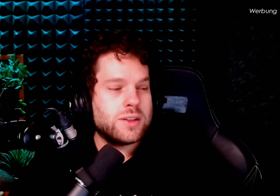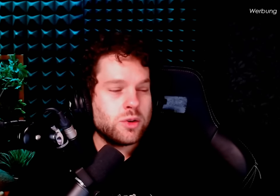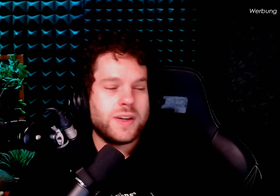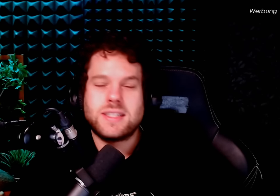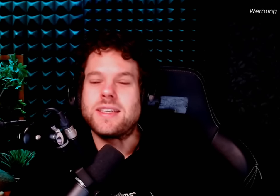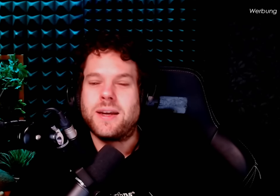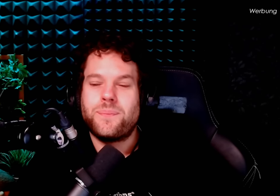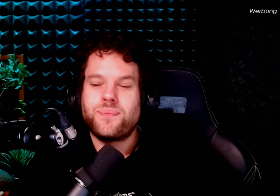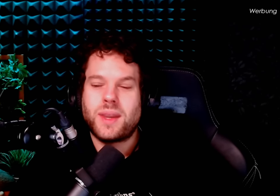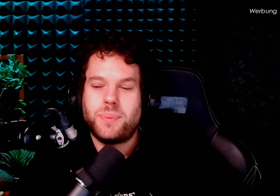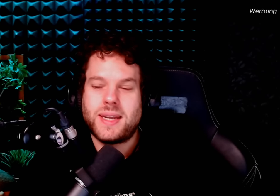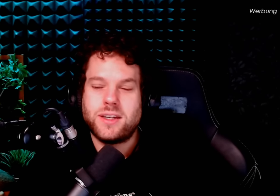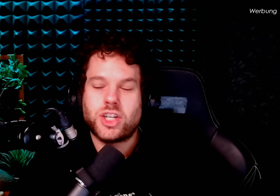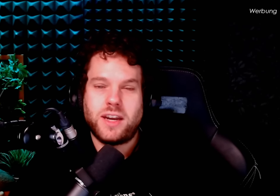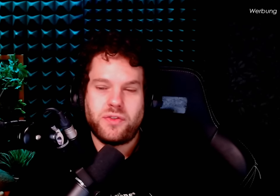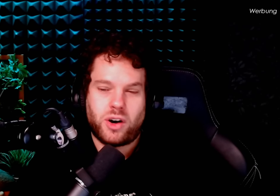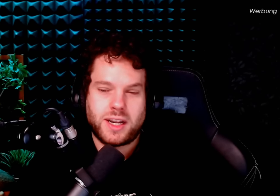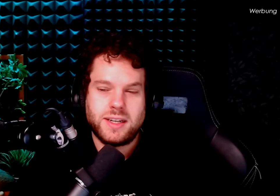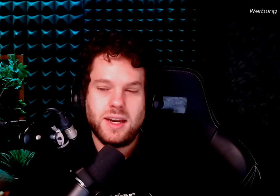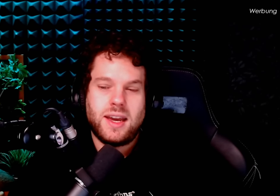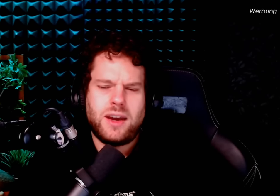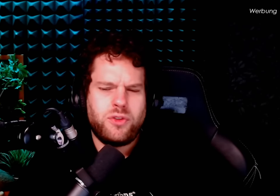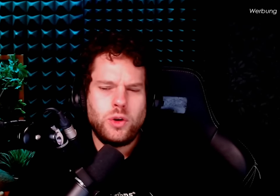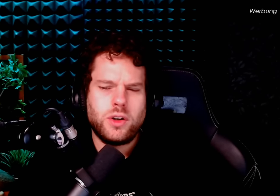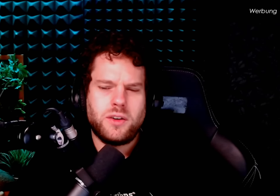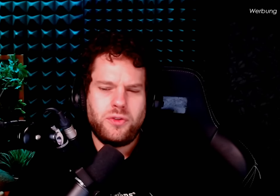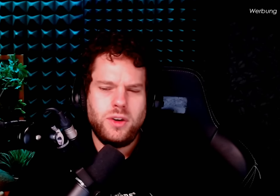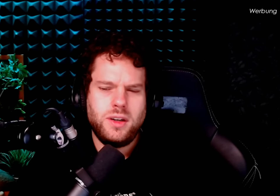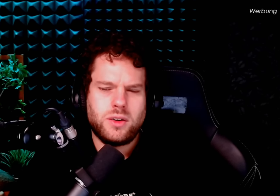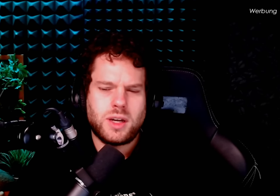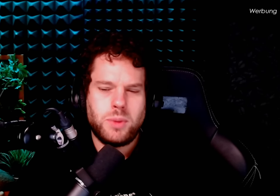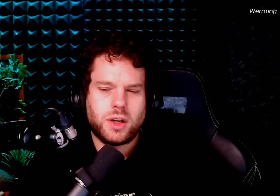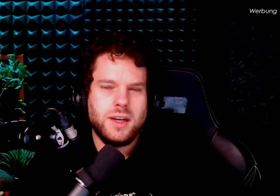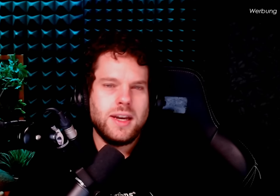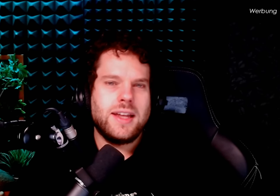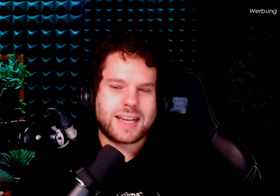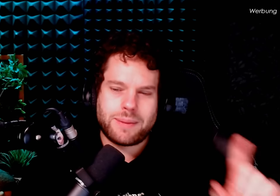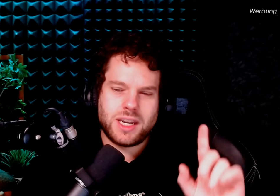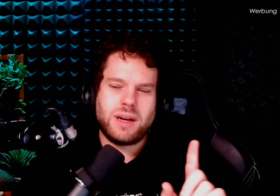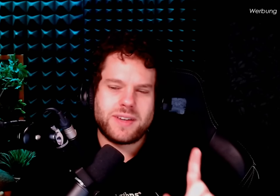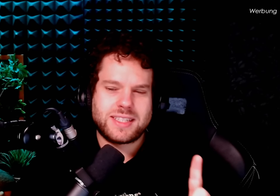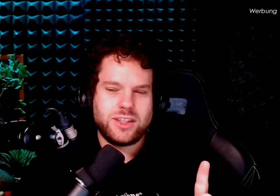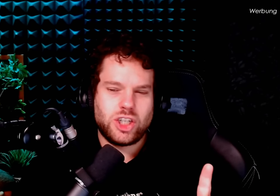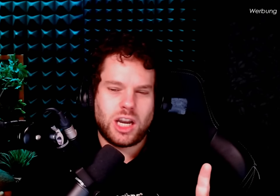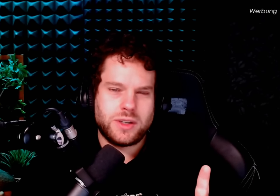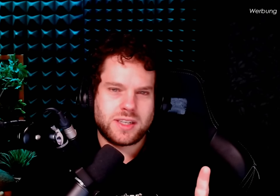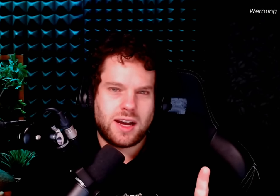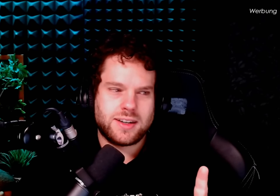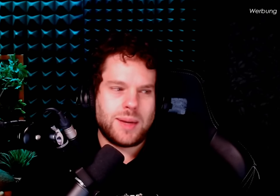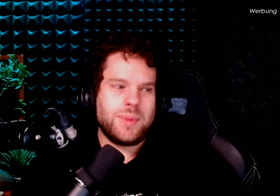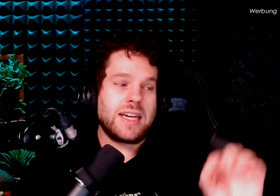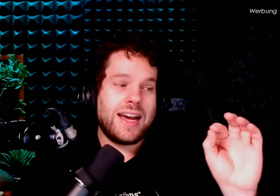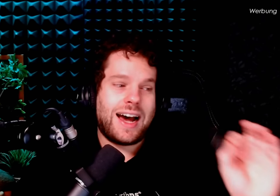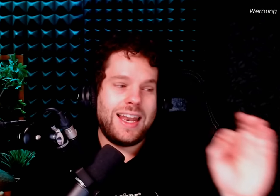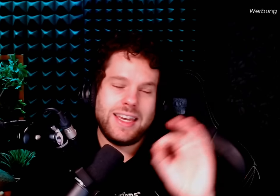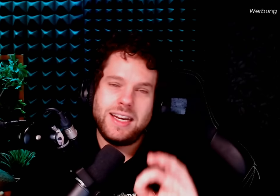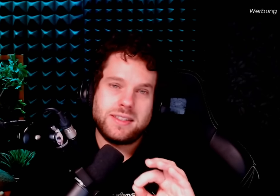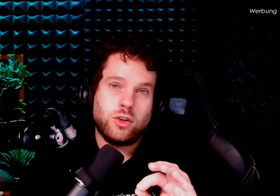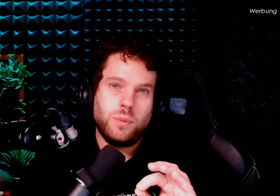was pedantisch einfordert, Flügen oder Mücken, dann kann man immer was ganz Schlaues sagen, nämlich alle X sind